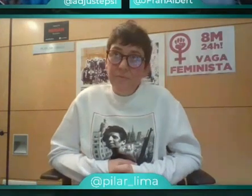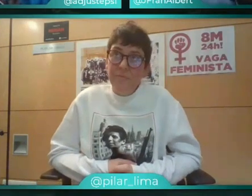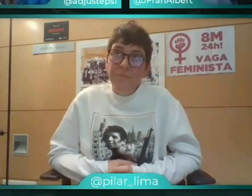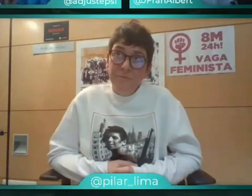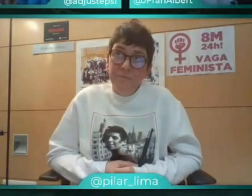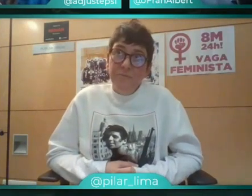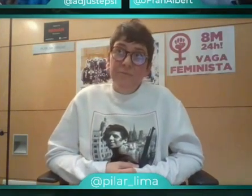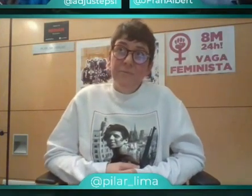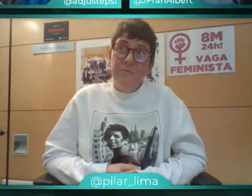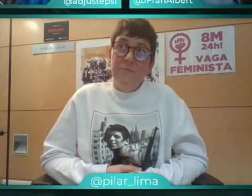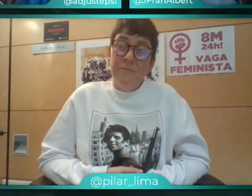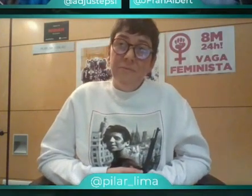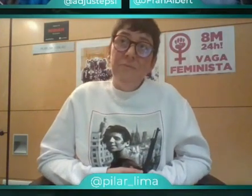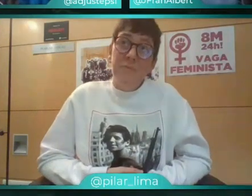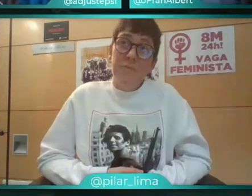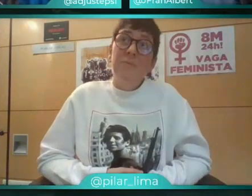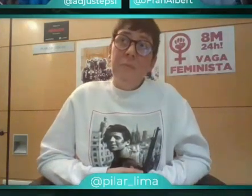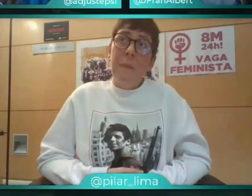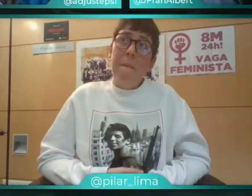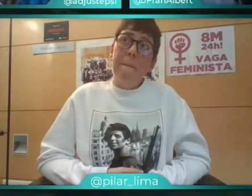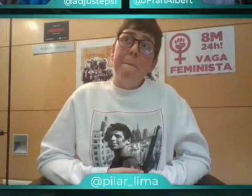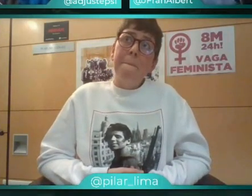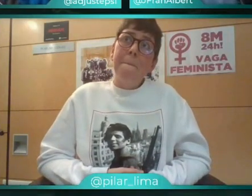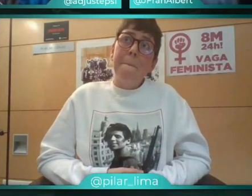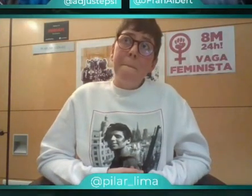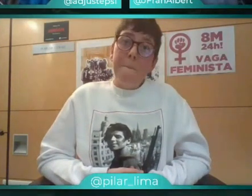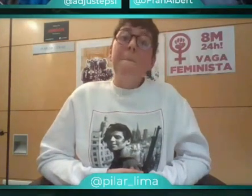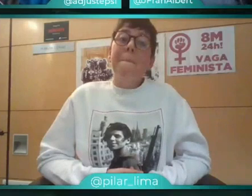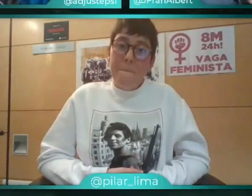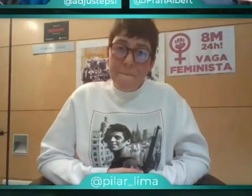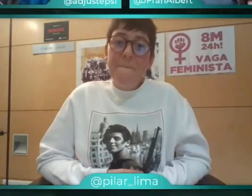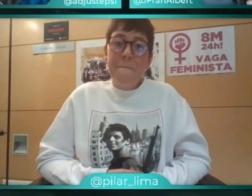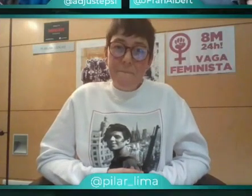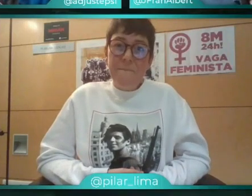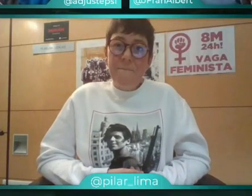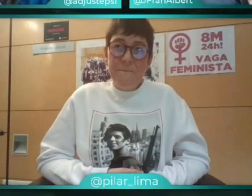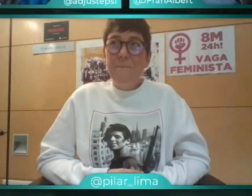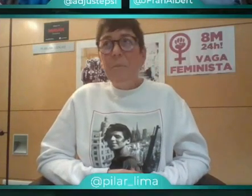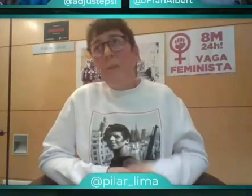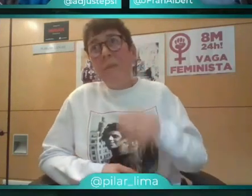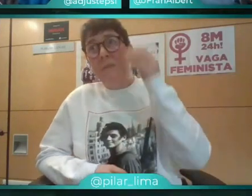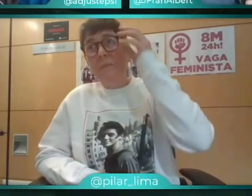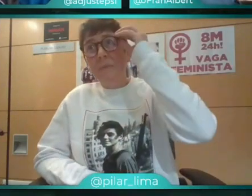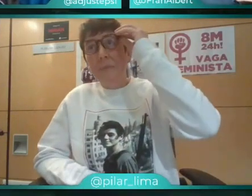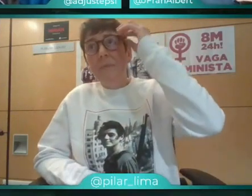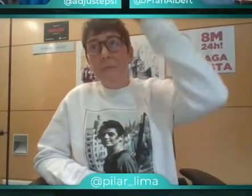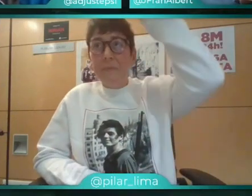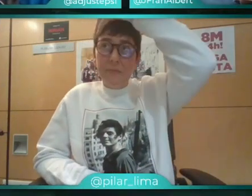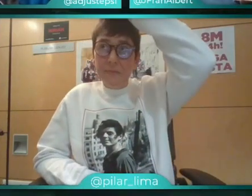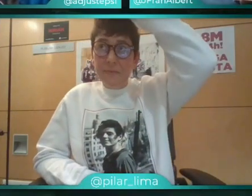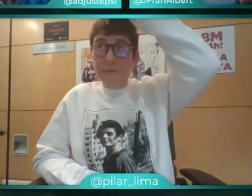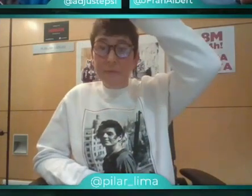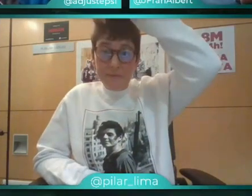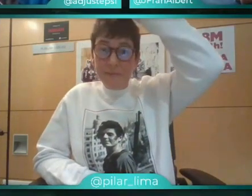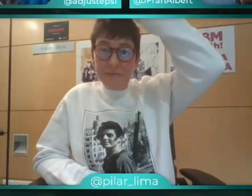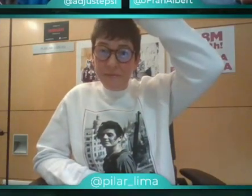que también hace muchas políticas valientes y siempre están atacándole atacándola como están comentando en el chat Sí yo